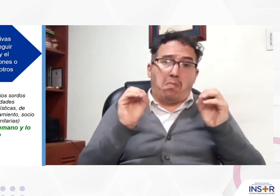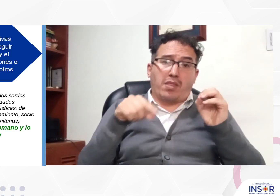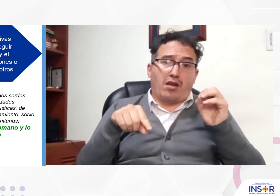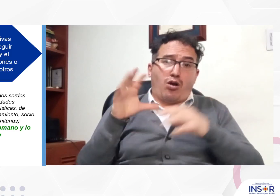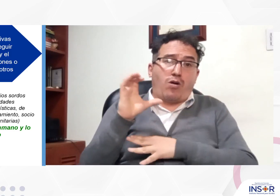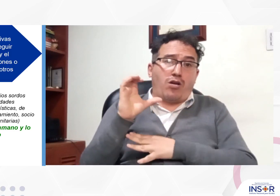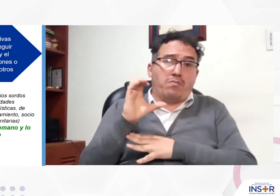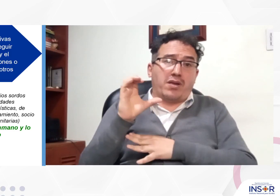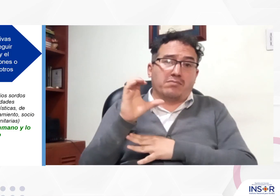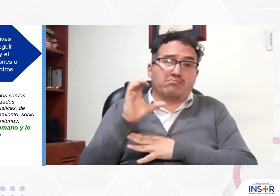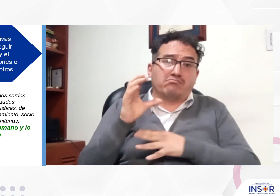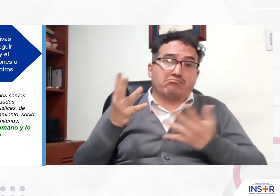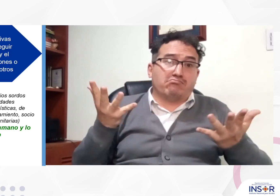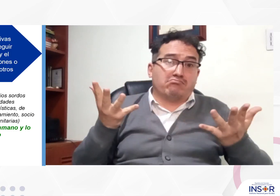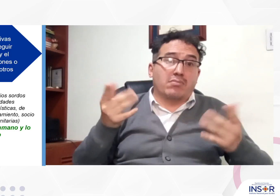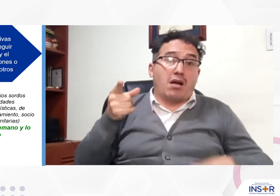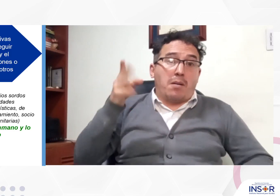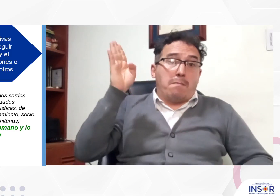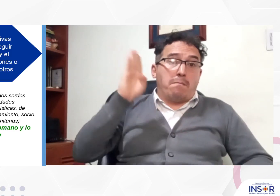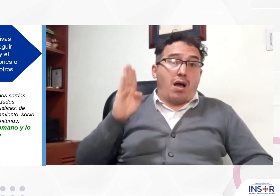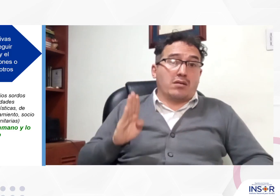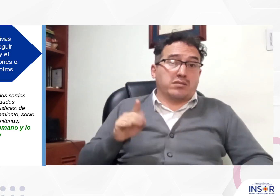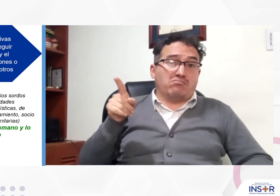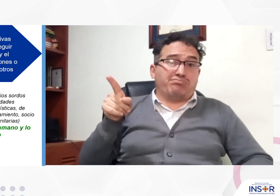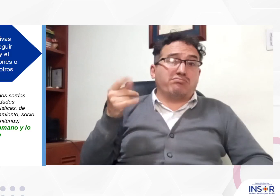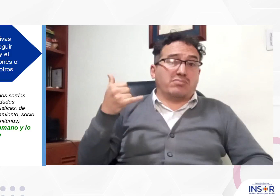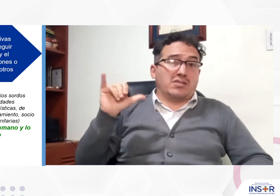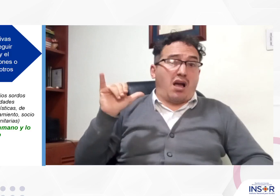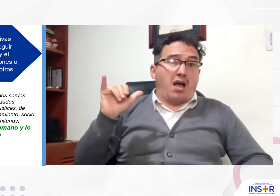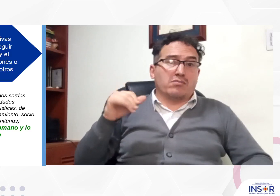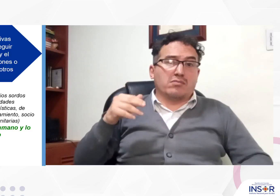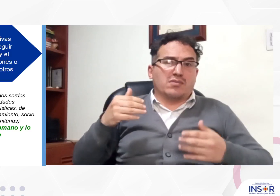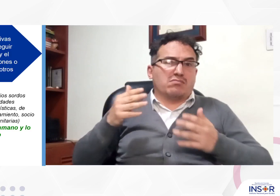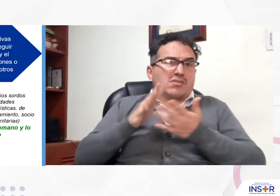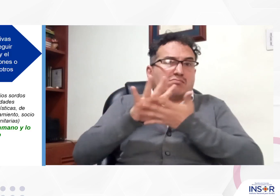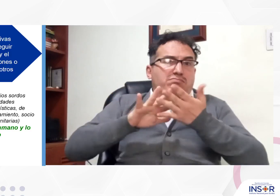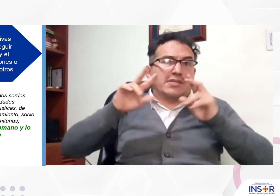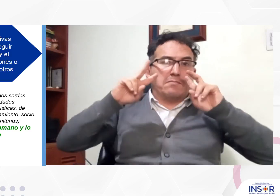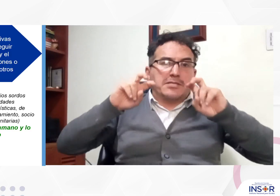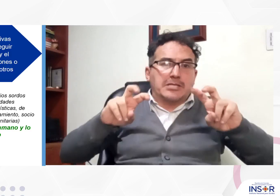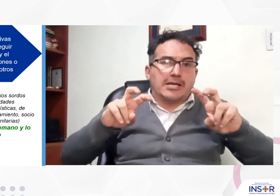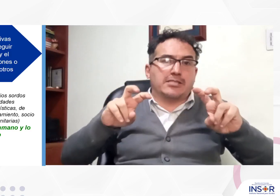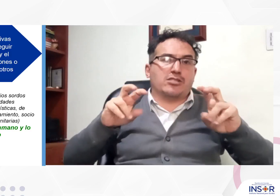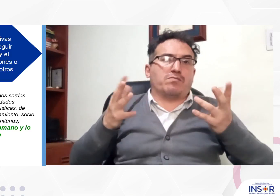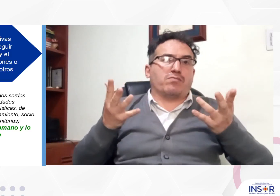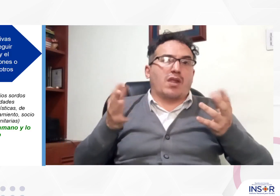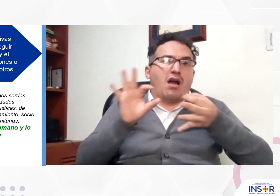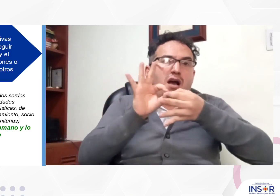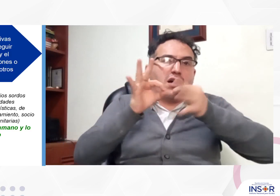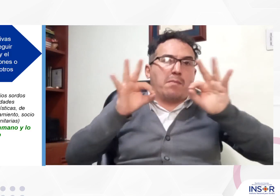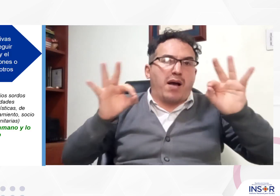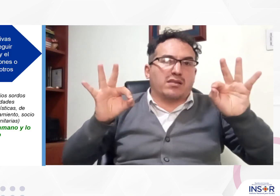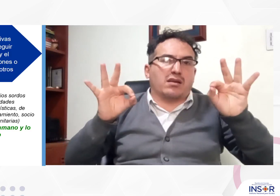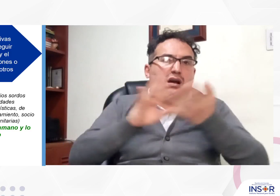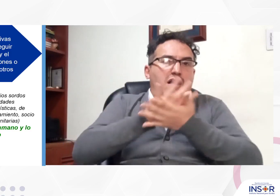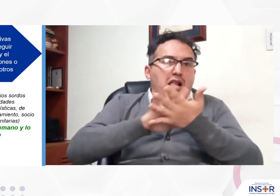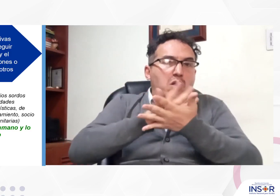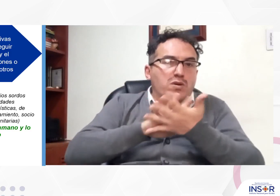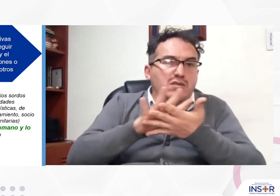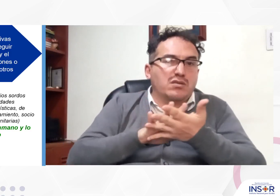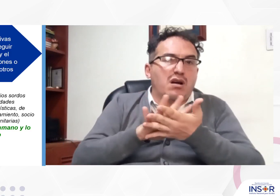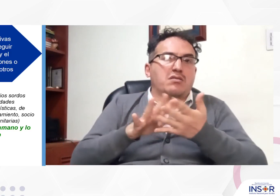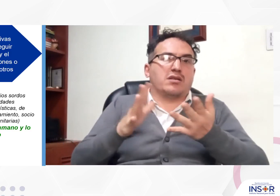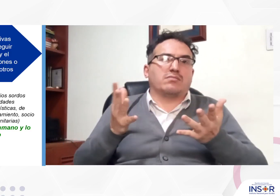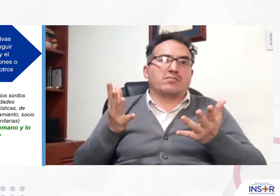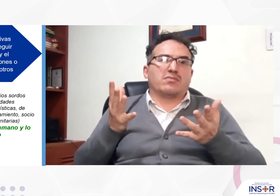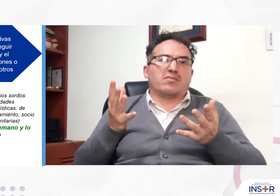procesos de investigación sobre la lengua de señas que en Colombia son casi inexistentes y que se requiere también esa investigación sobre la lengua